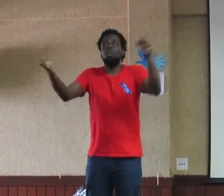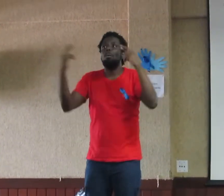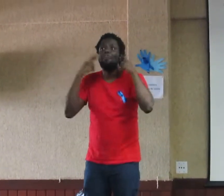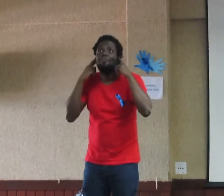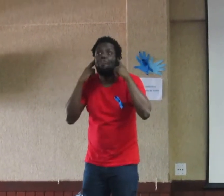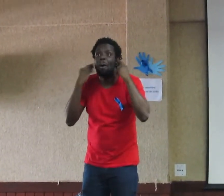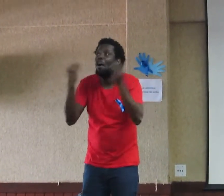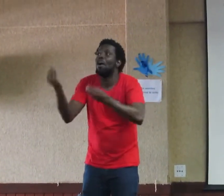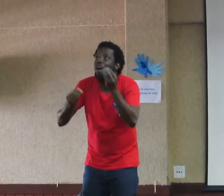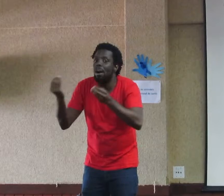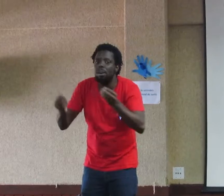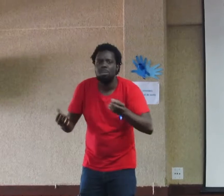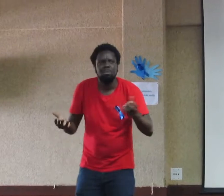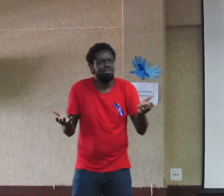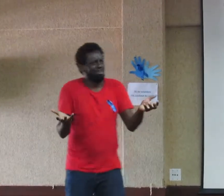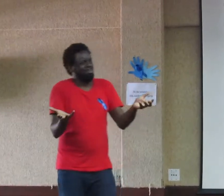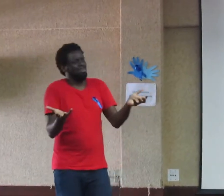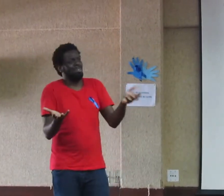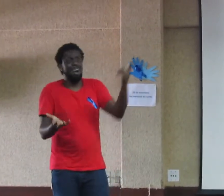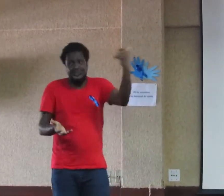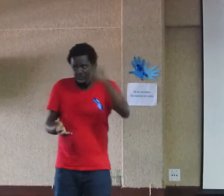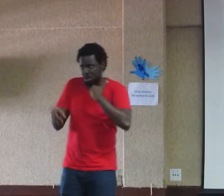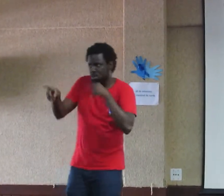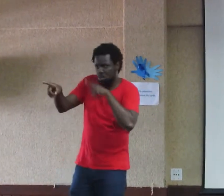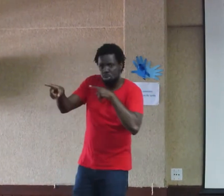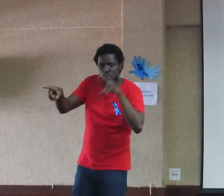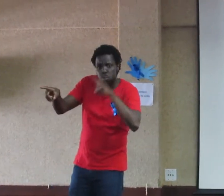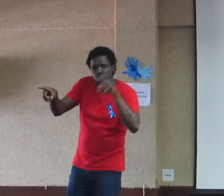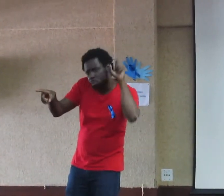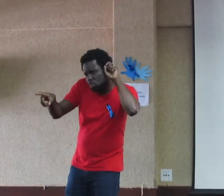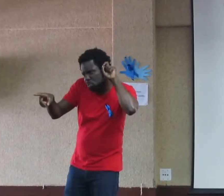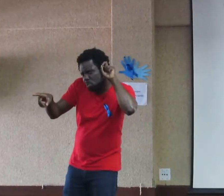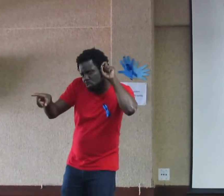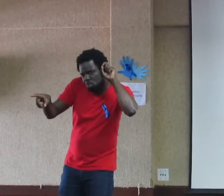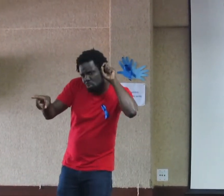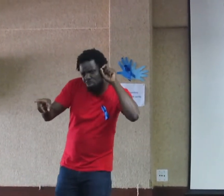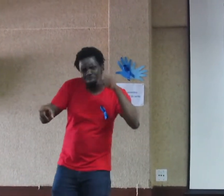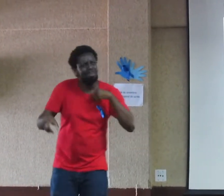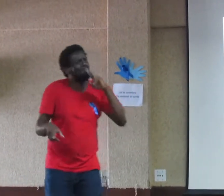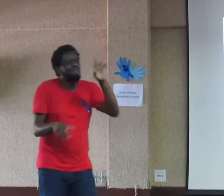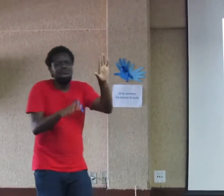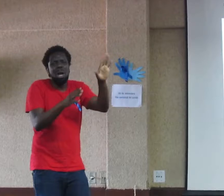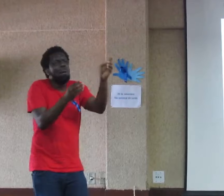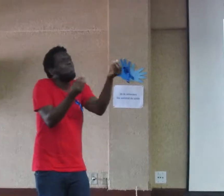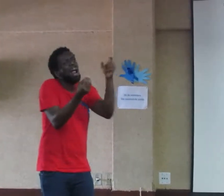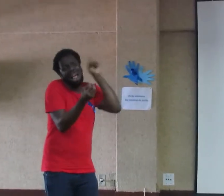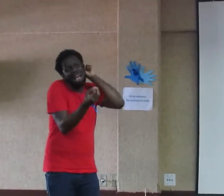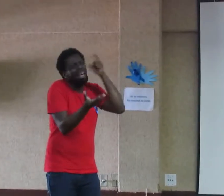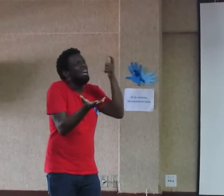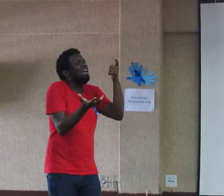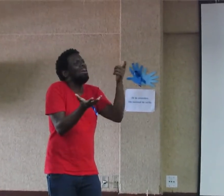mas como você é surdo, não tem como você trabalhar nessa empresa. E aí perguntou assim: você usa